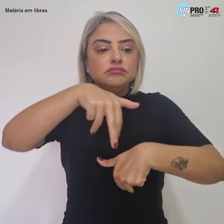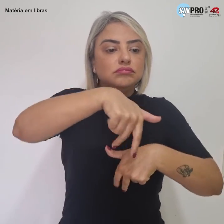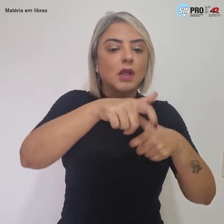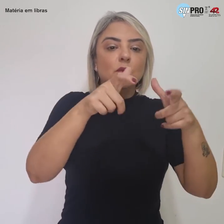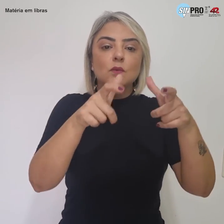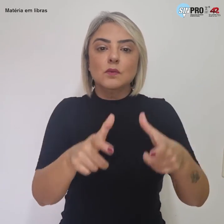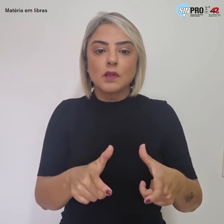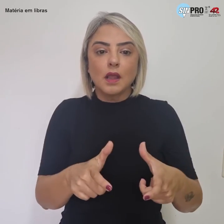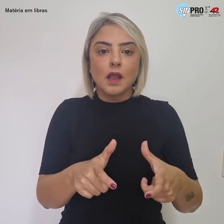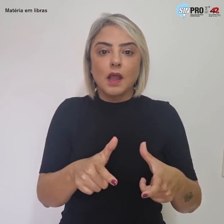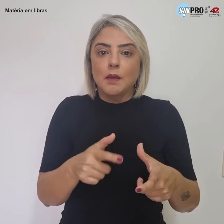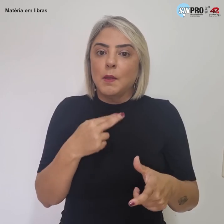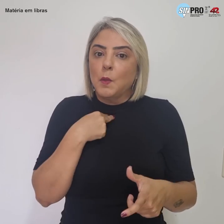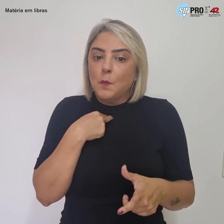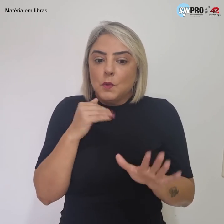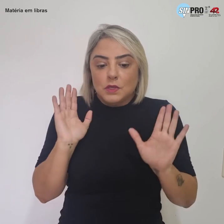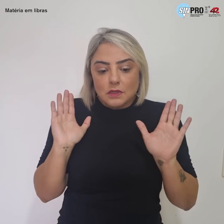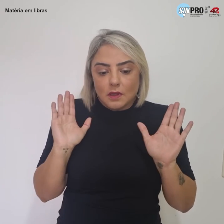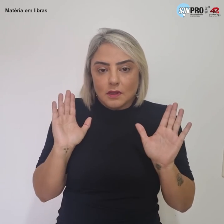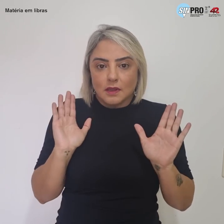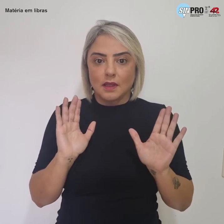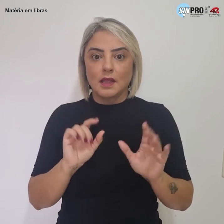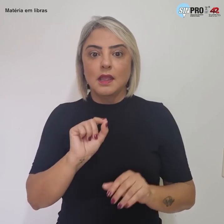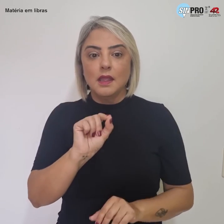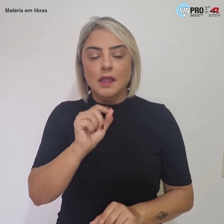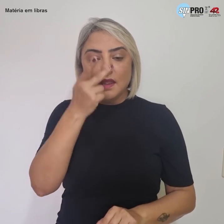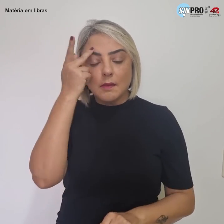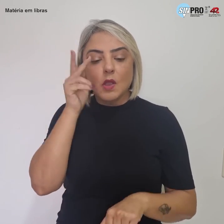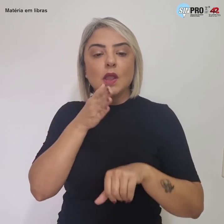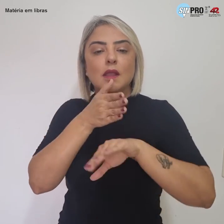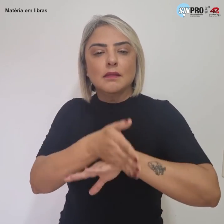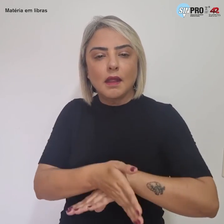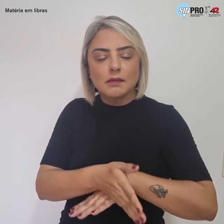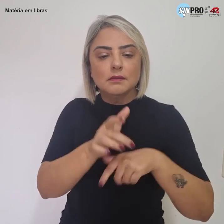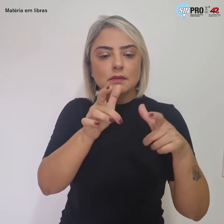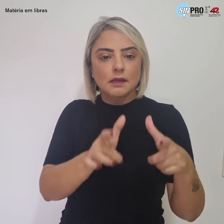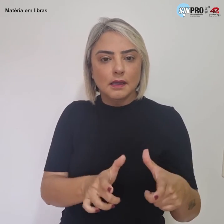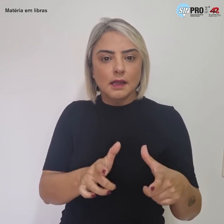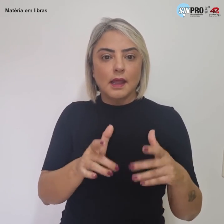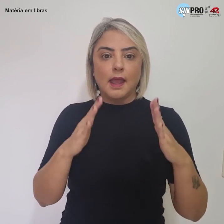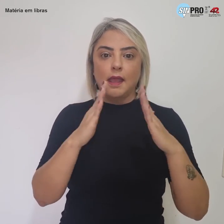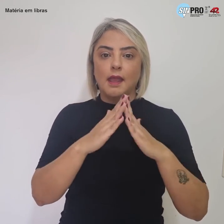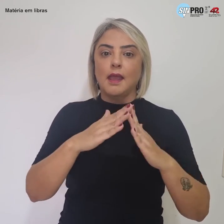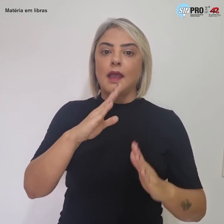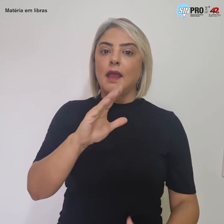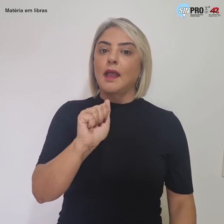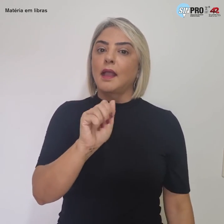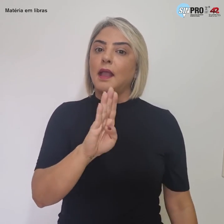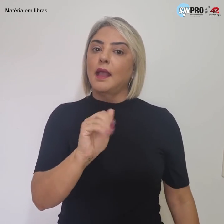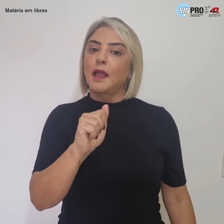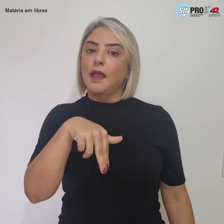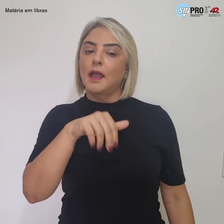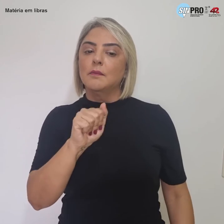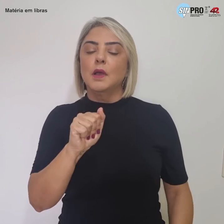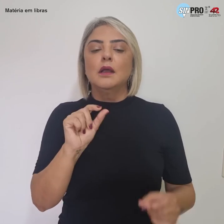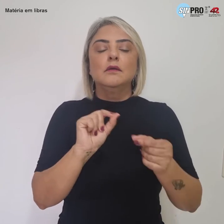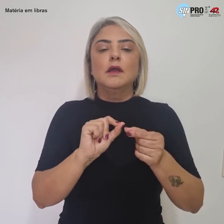local sem tocá-los. E quem entrasse na estação Cabanas, deveria montar um corpo